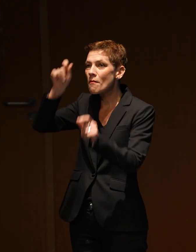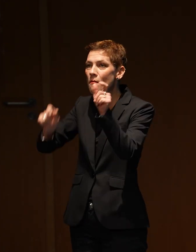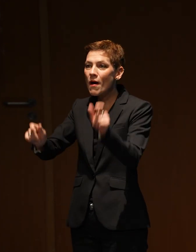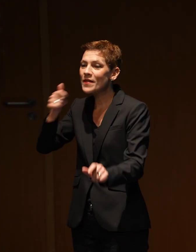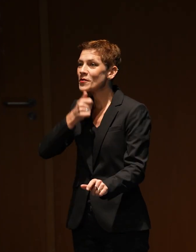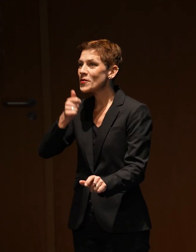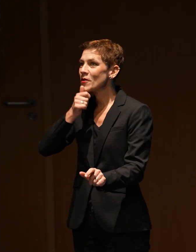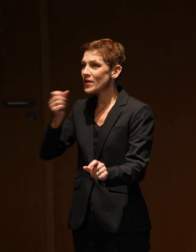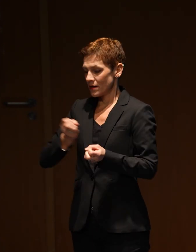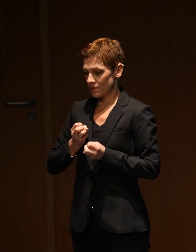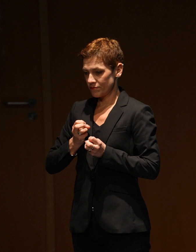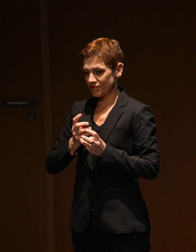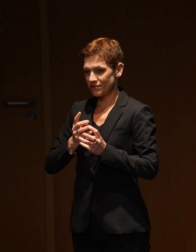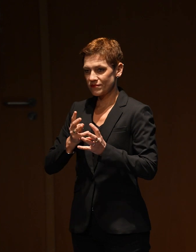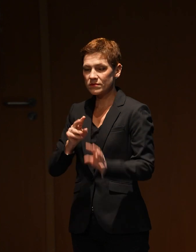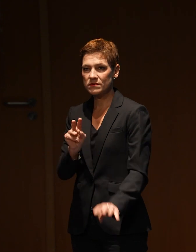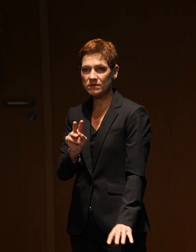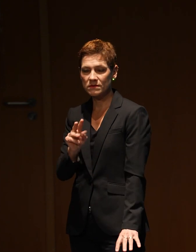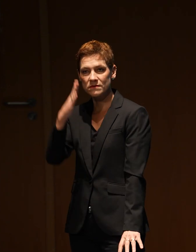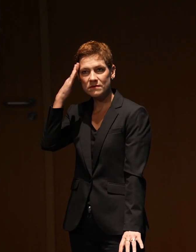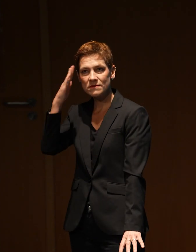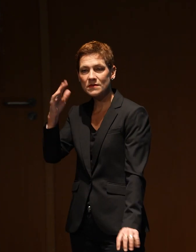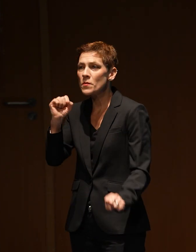Vielleicht hätte ich sie geliebt, wenn ich sie gekannt hätte.